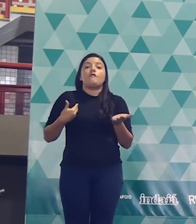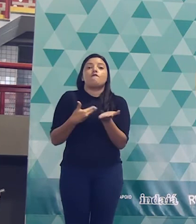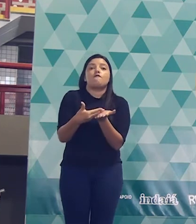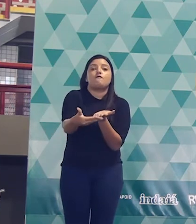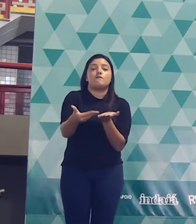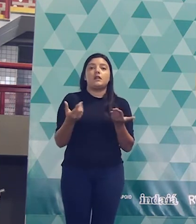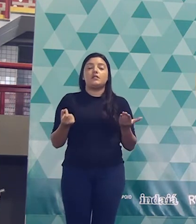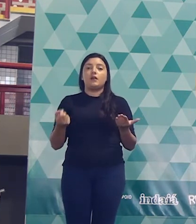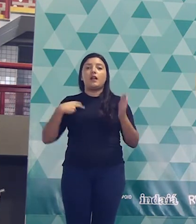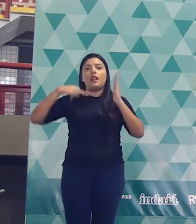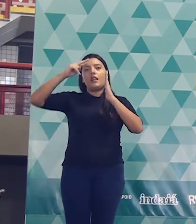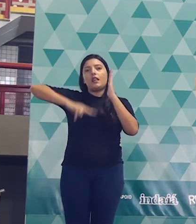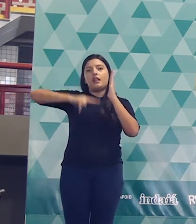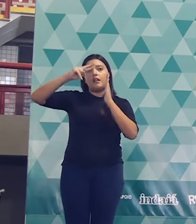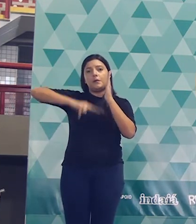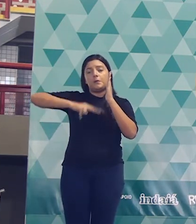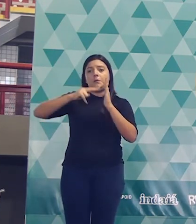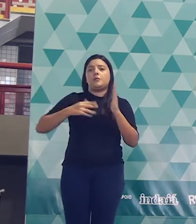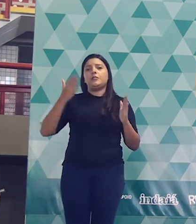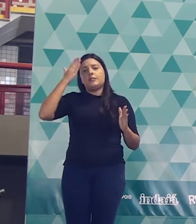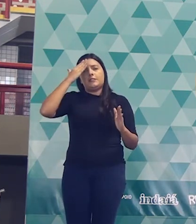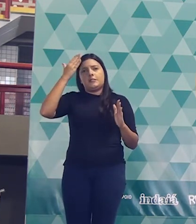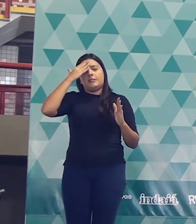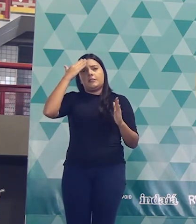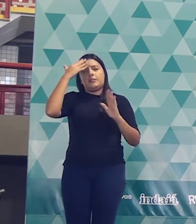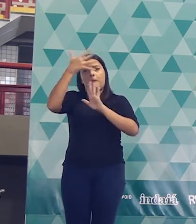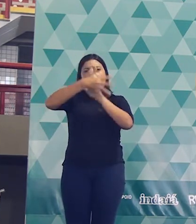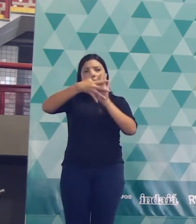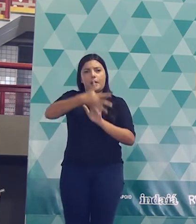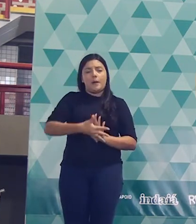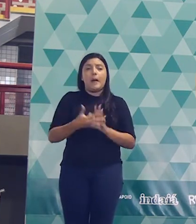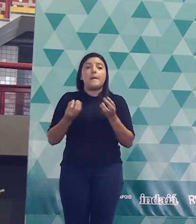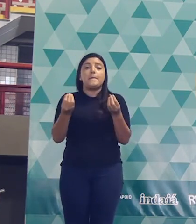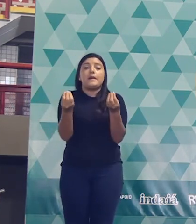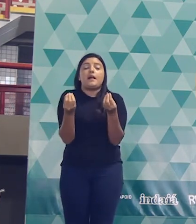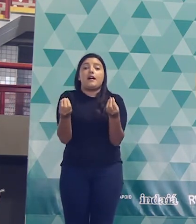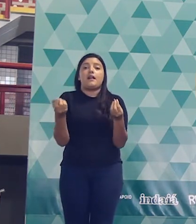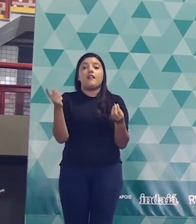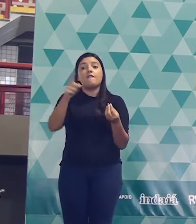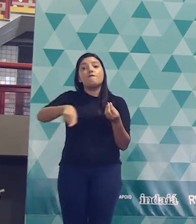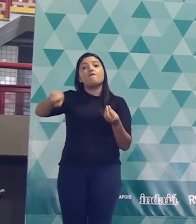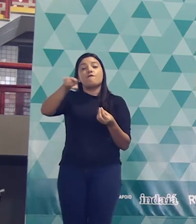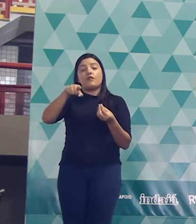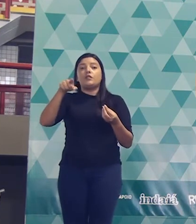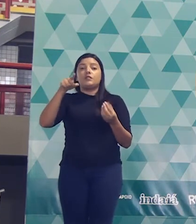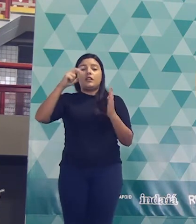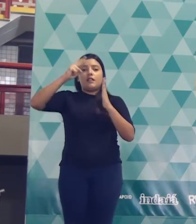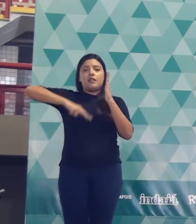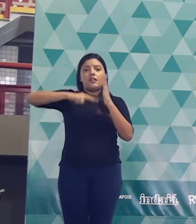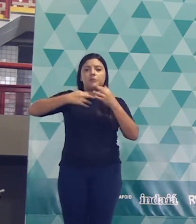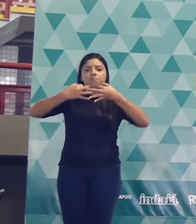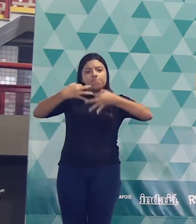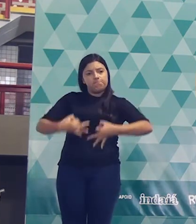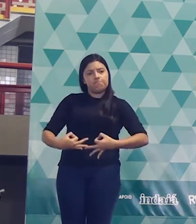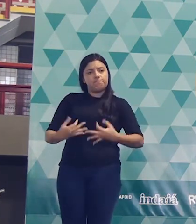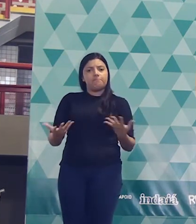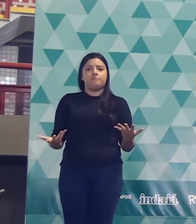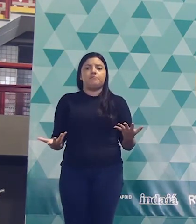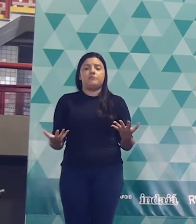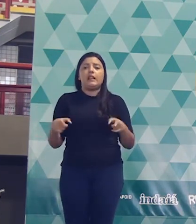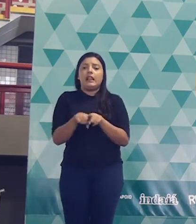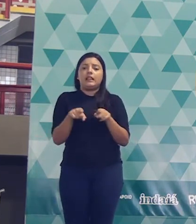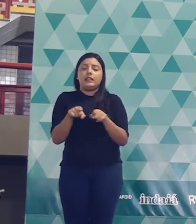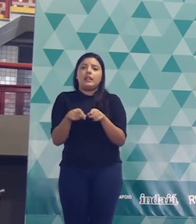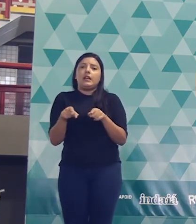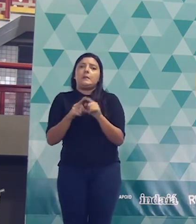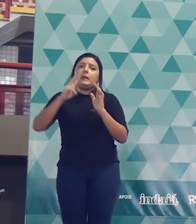de leitura, de compreensão leitora, para fazer de você um leitor competente, para fazer de você